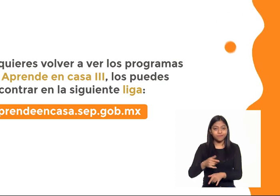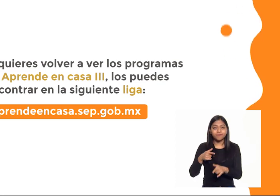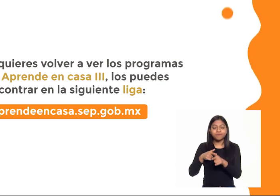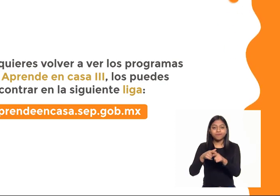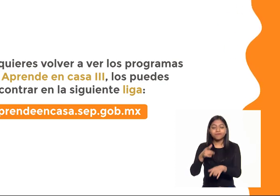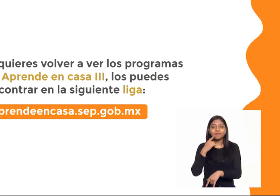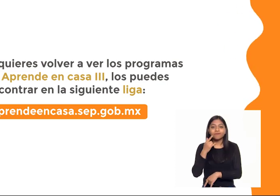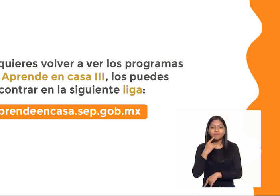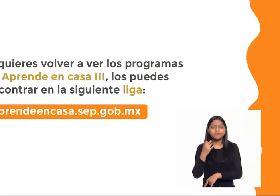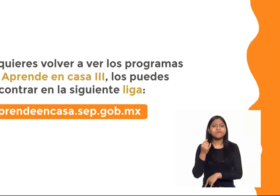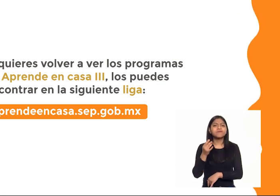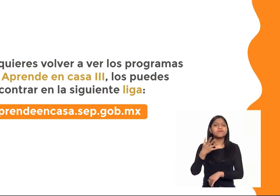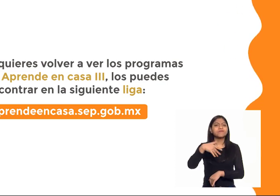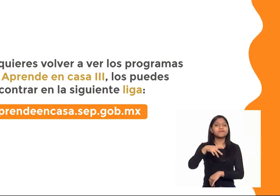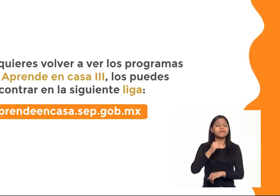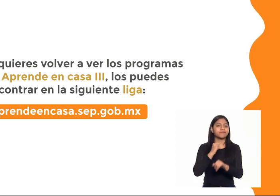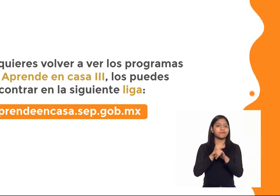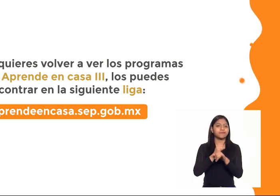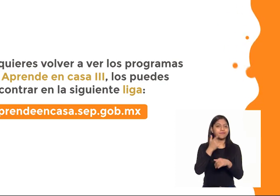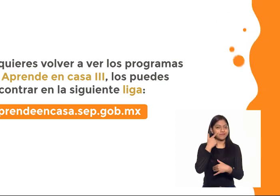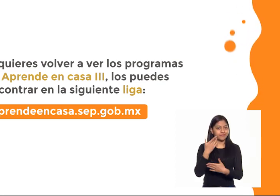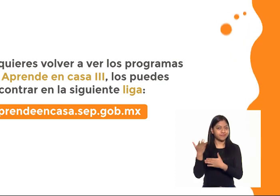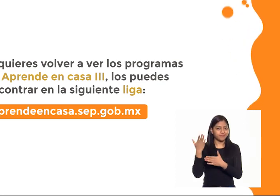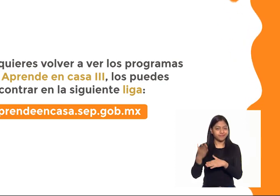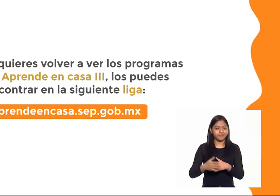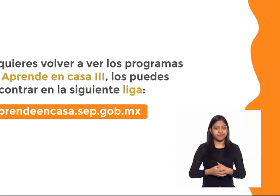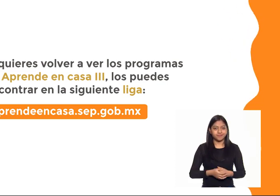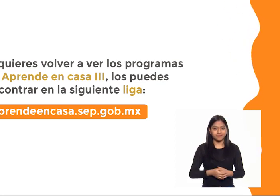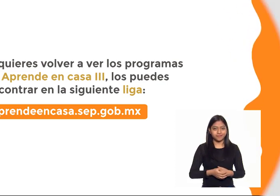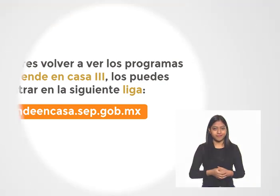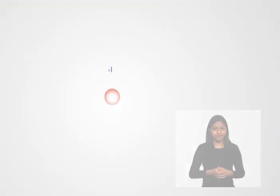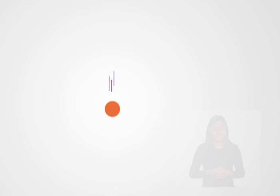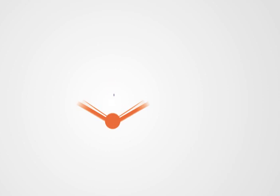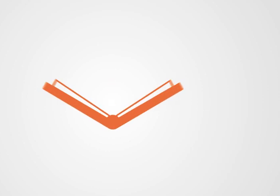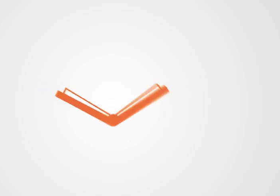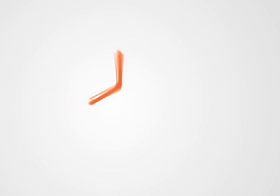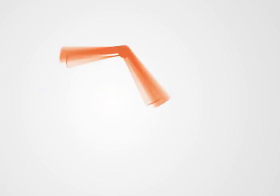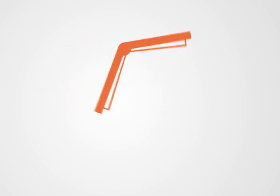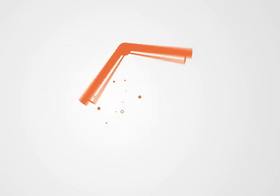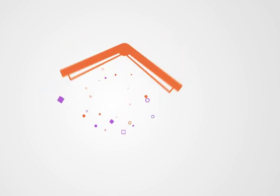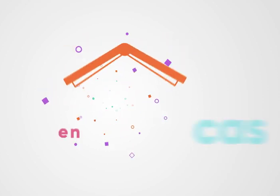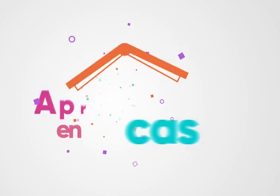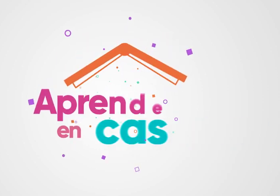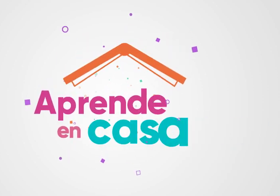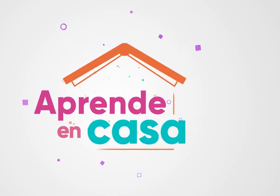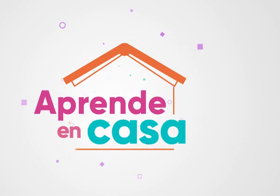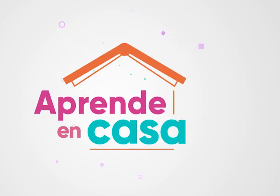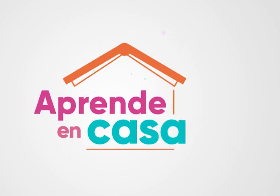siguiente liga: aprendeencasa.cep.gov.mx.